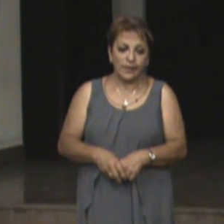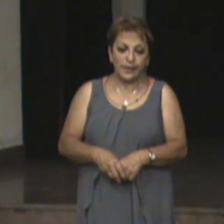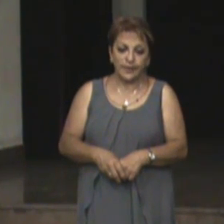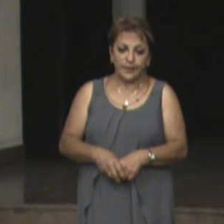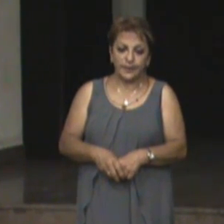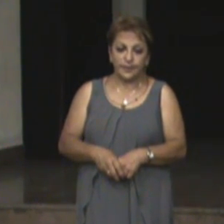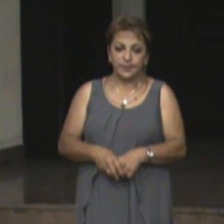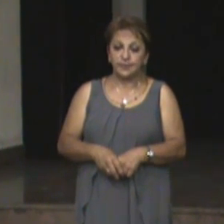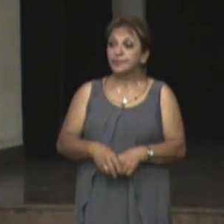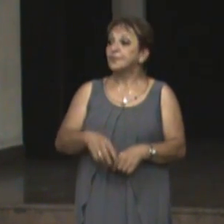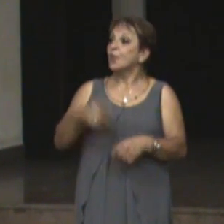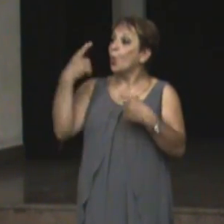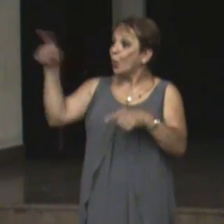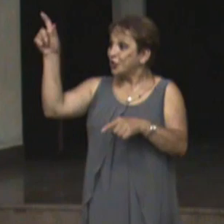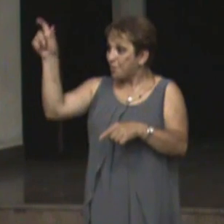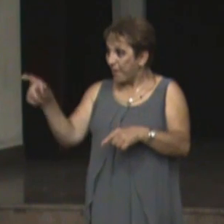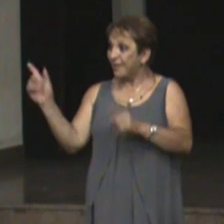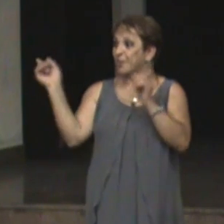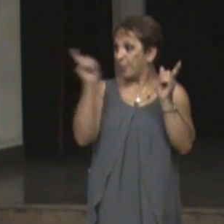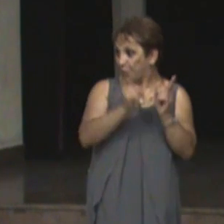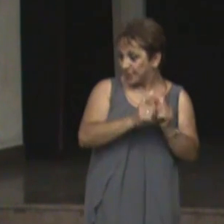իրականում մեկ ուրիշը